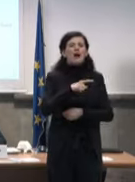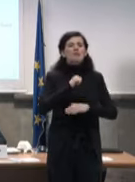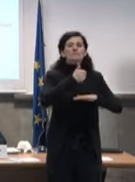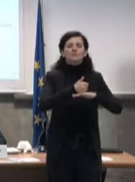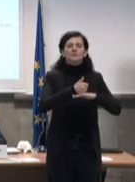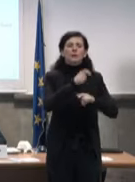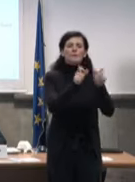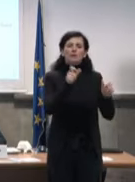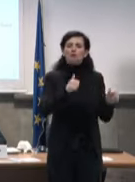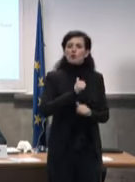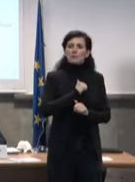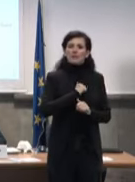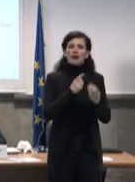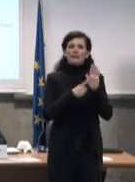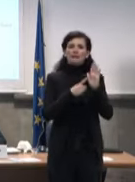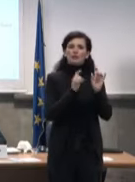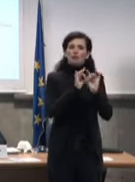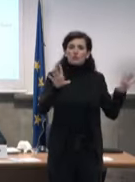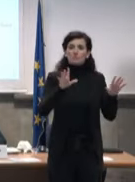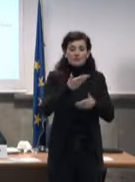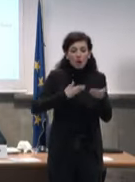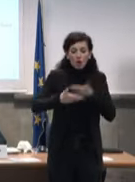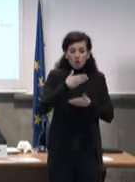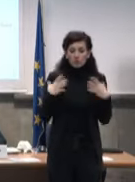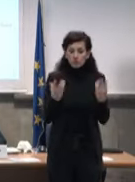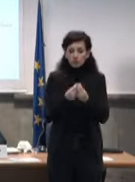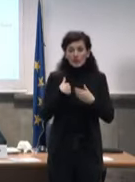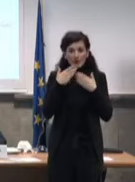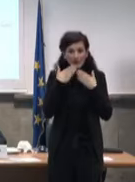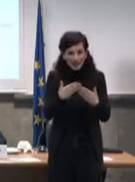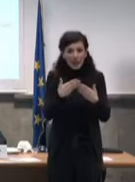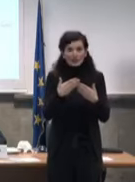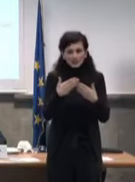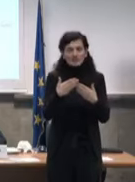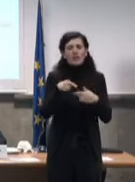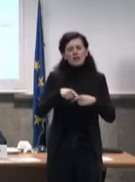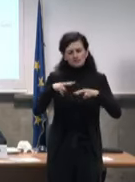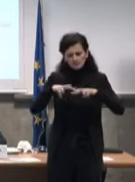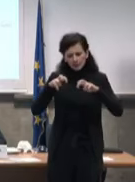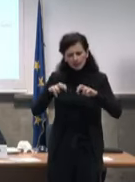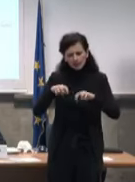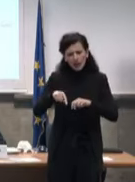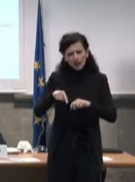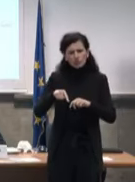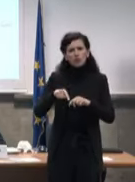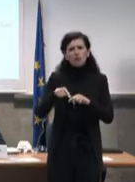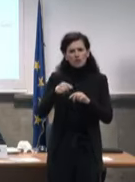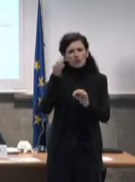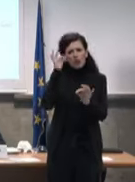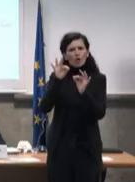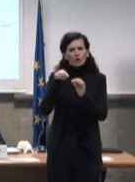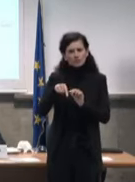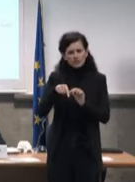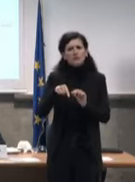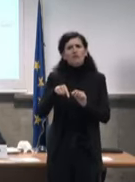diritto della libertà che ha collaborato con noi e che ringraziamo per un'indagine che abbiamo fatto e che sarà il focus che